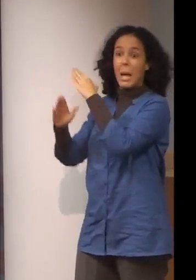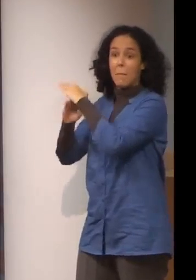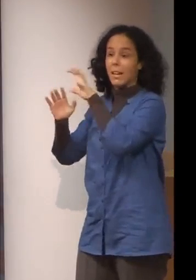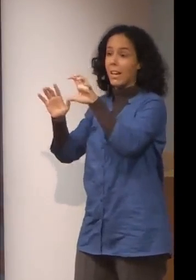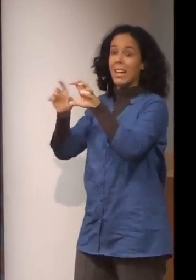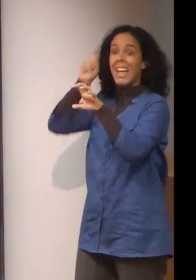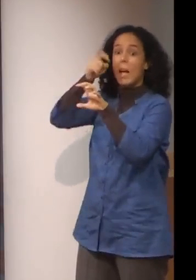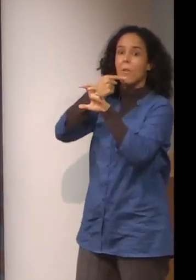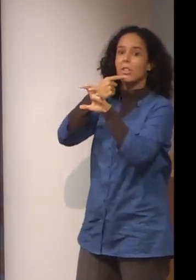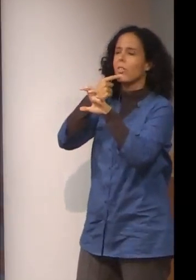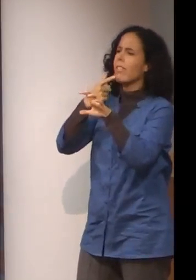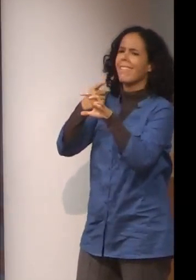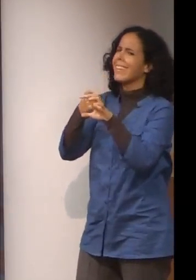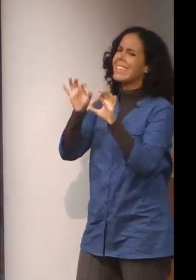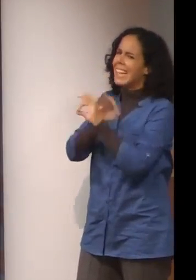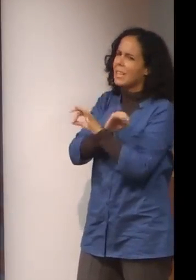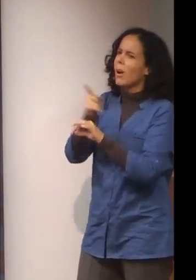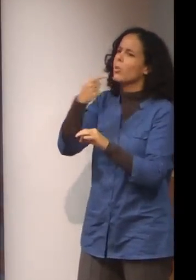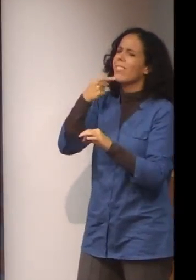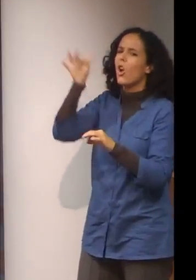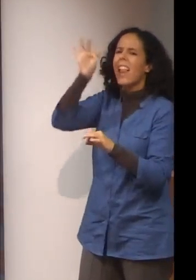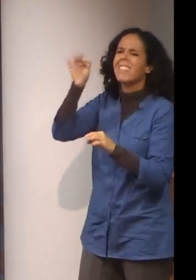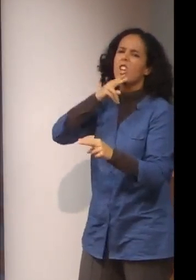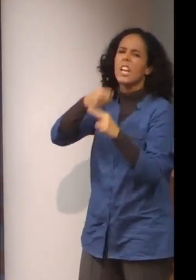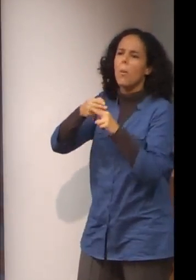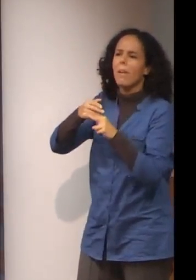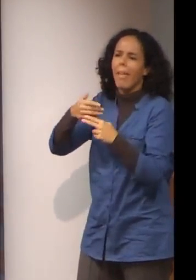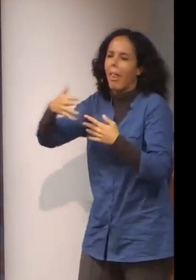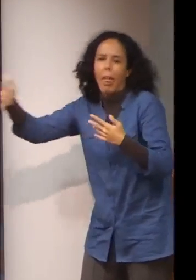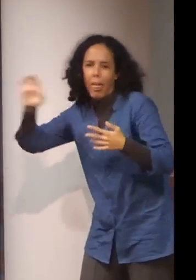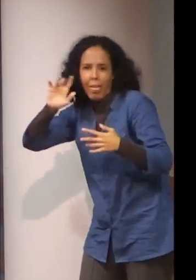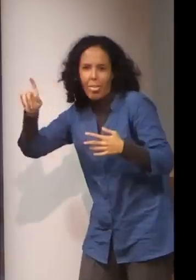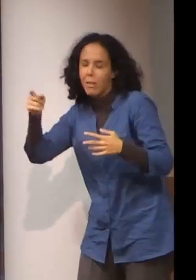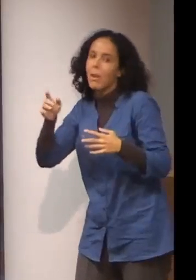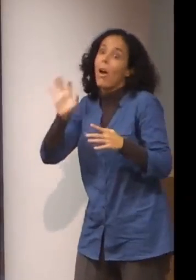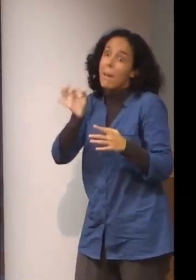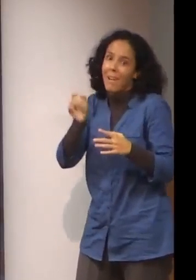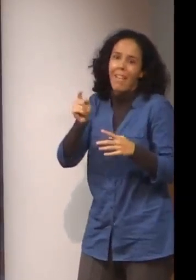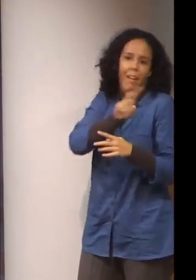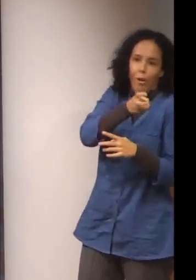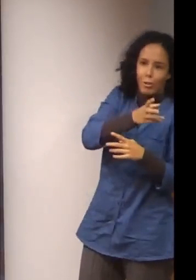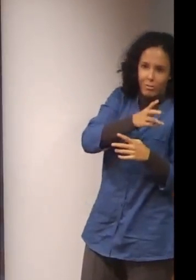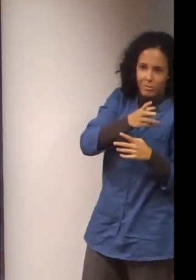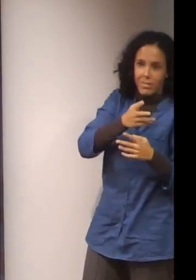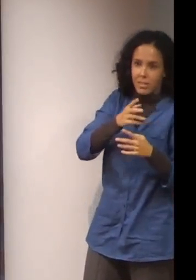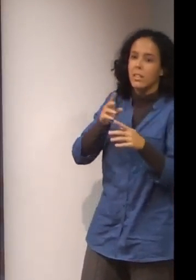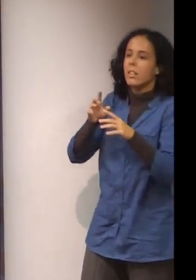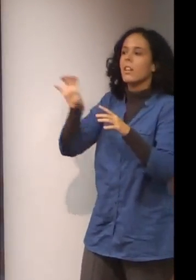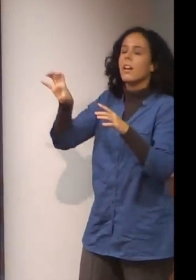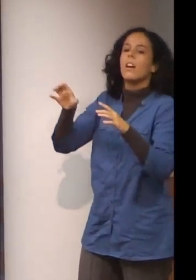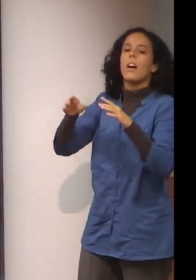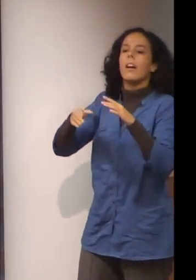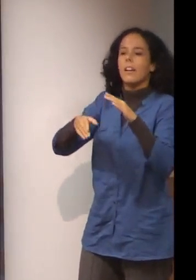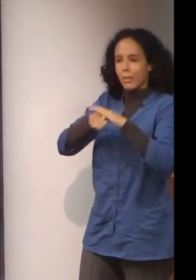con los pertinentes comentarios. Pues esto está bien. O paraba aquí el vídeo y me decía, mira, aquí te has equivocado, no, en la teoría no es este nombre sino